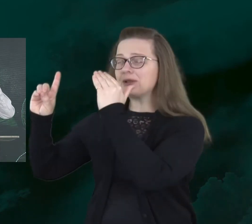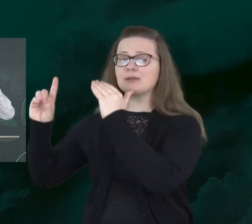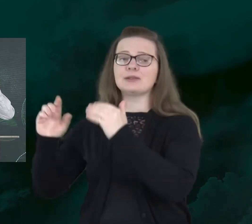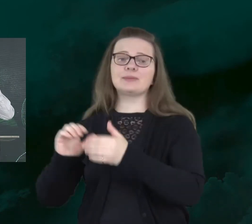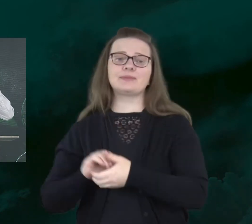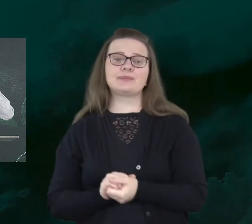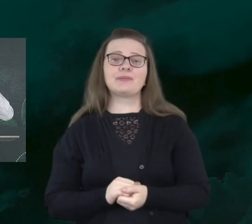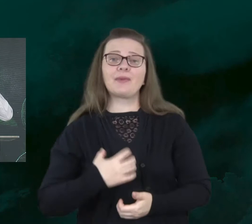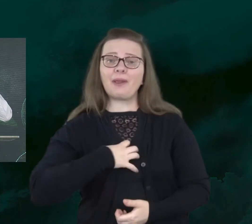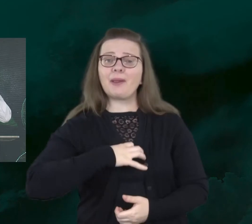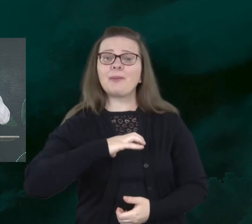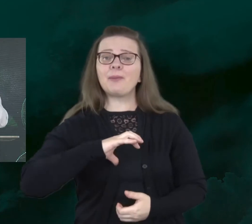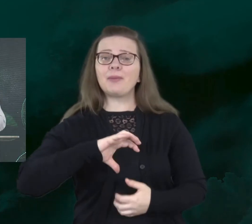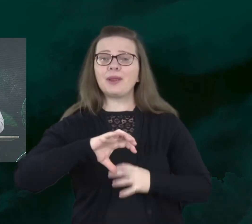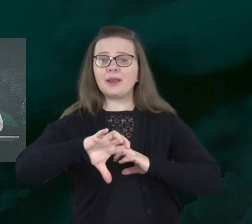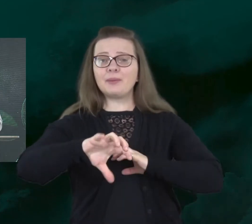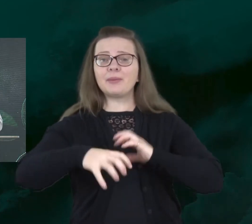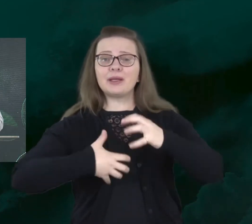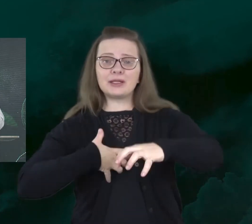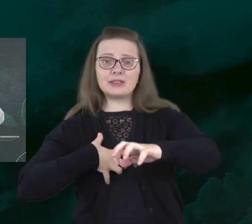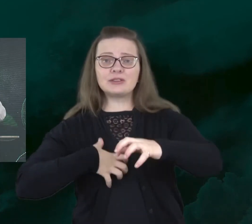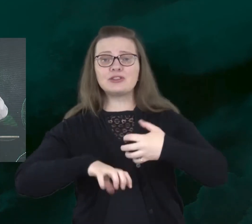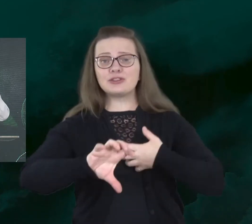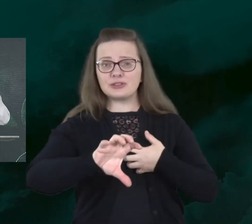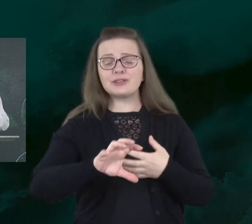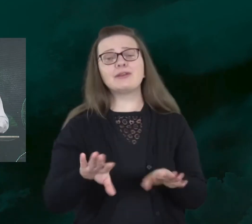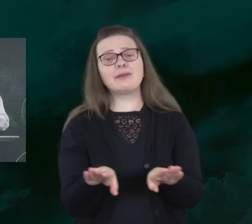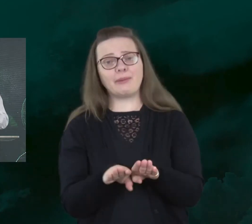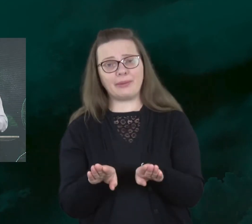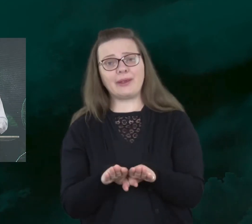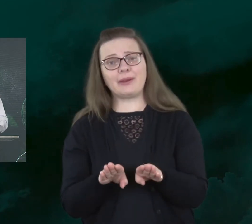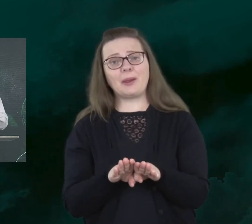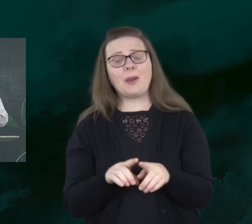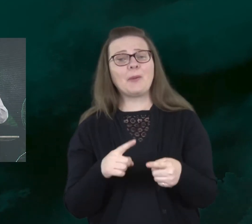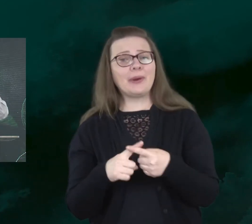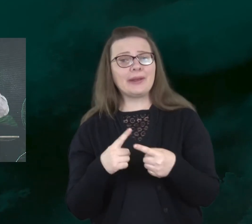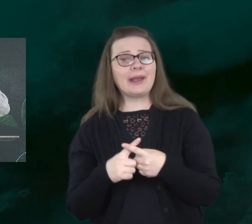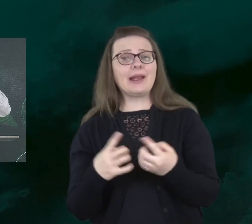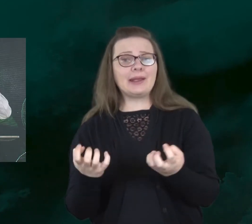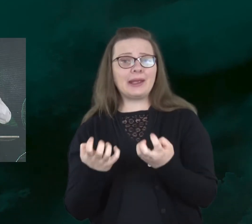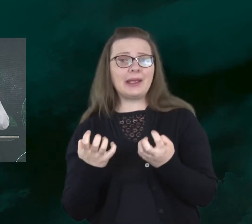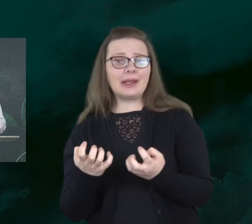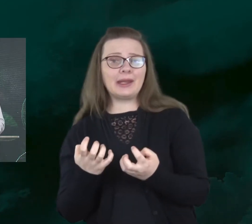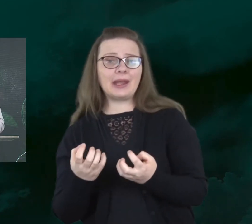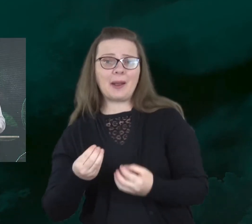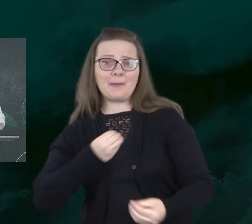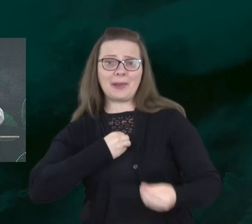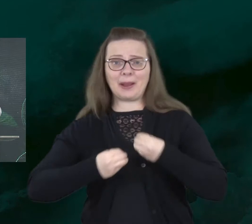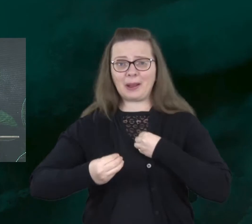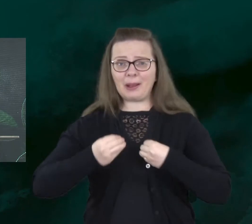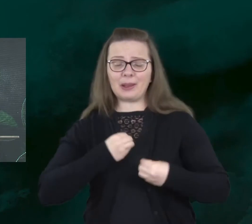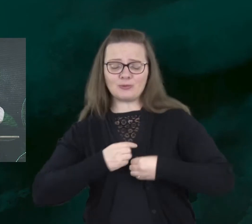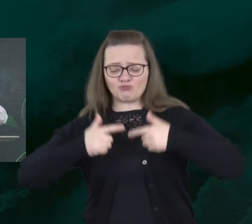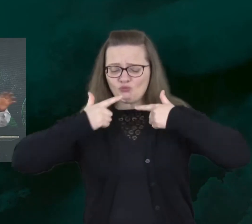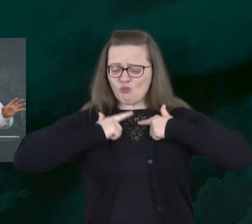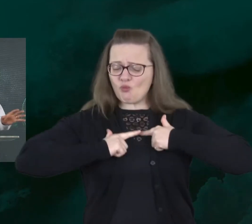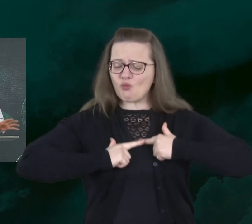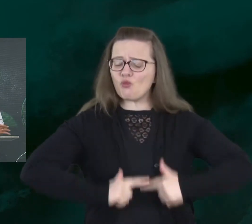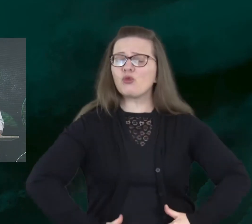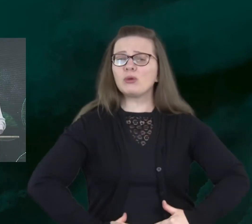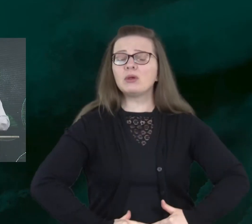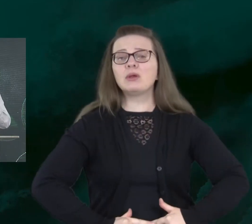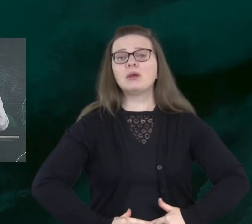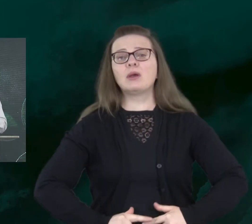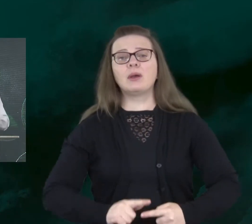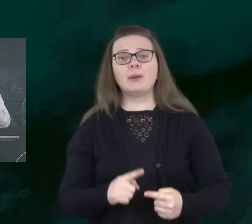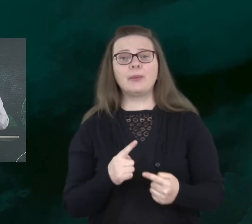ele veio para ser como um sacrifício, para tirar o pecado do mundo. Ele veio como o Cordeiro de Deus que tira o pecado de